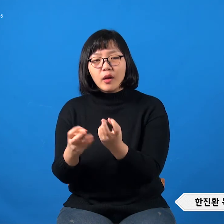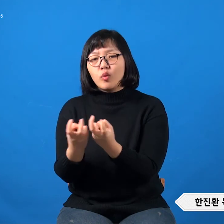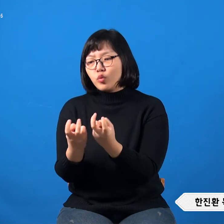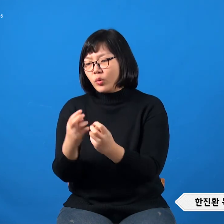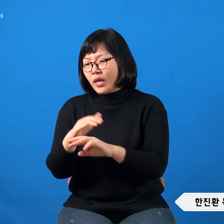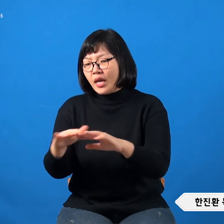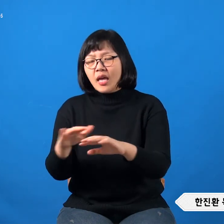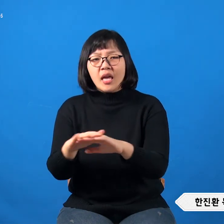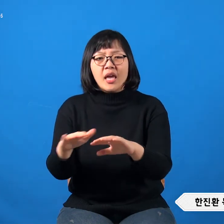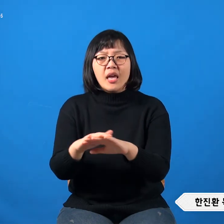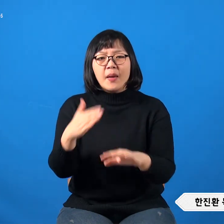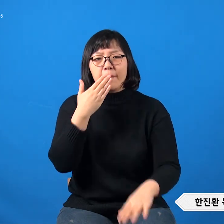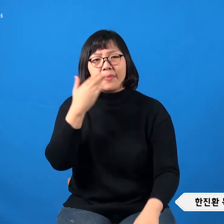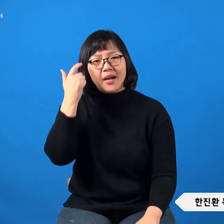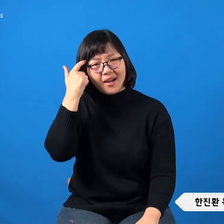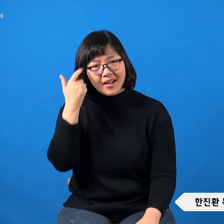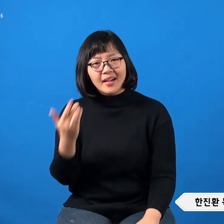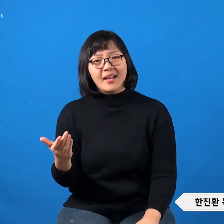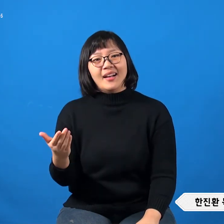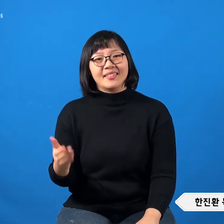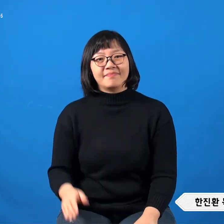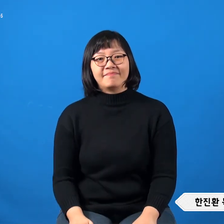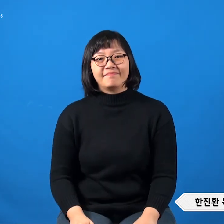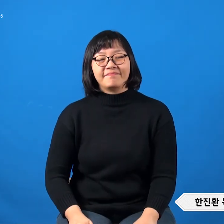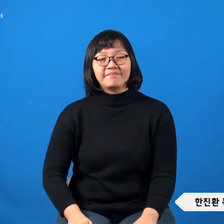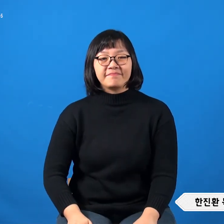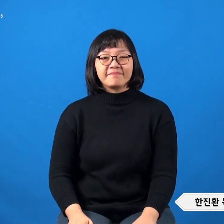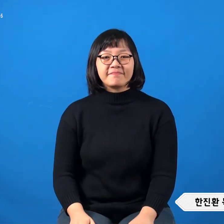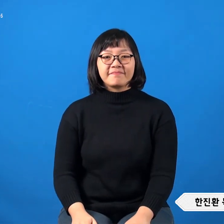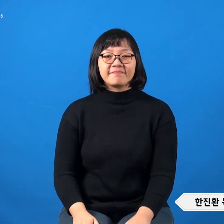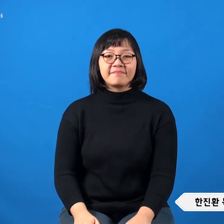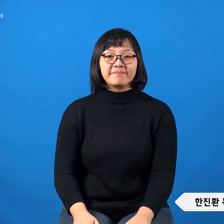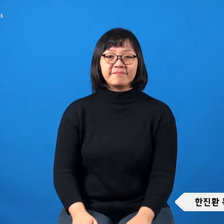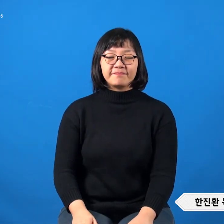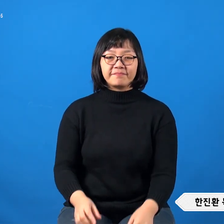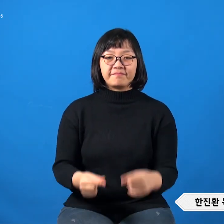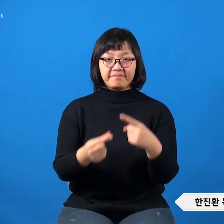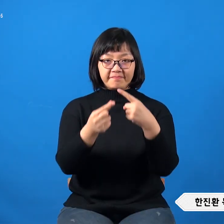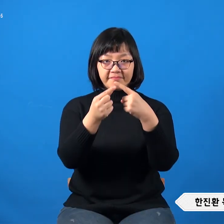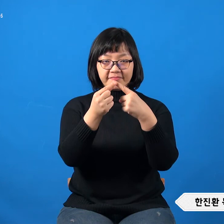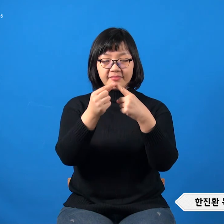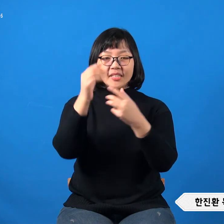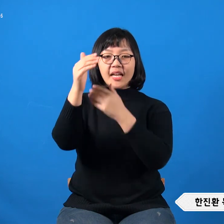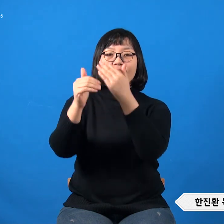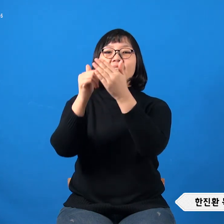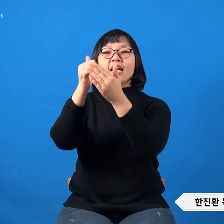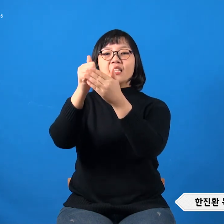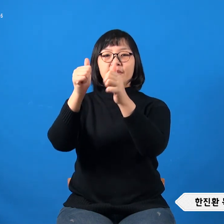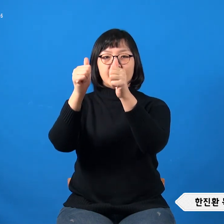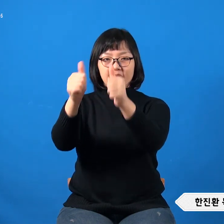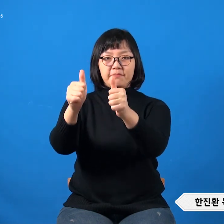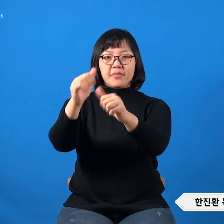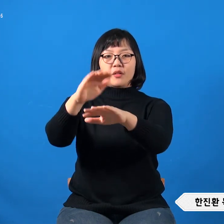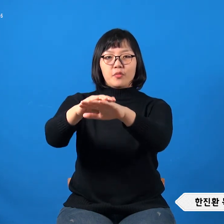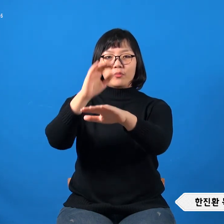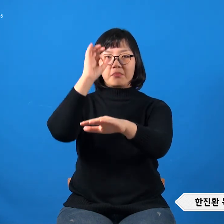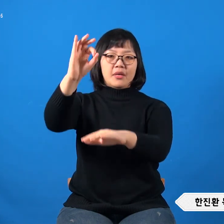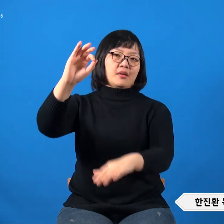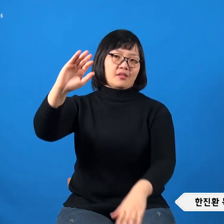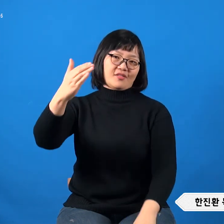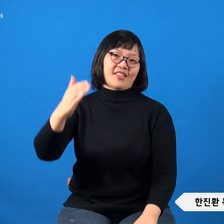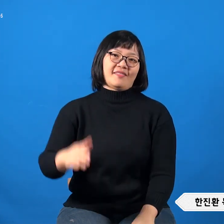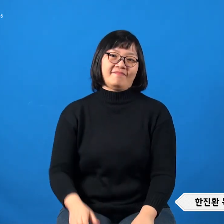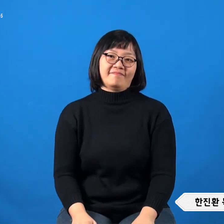잘 헤쳐나갈 수 있을까? 먼저 하나님의 심판의 손길을 볼 수 있어야